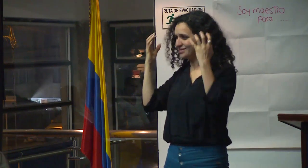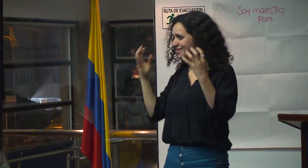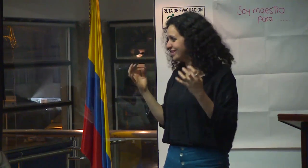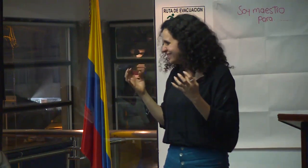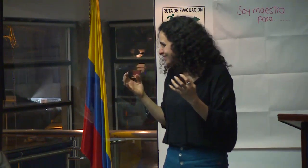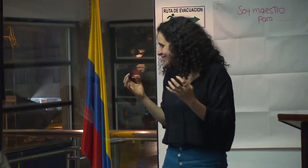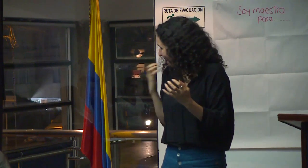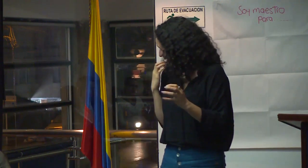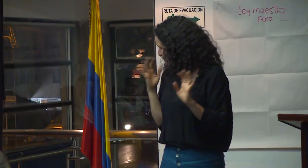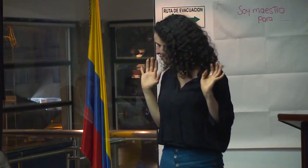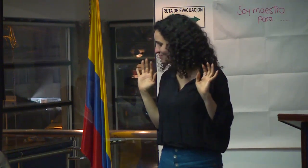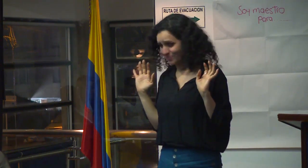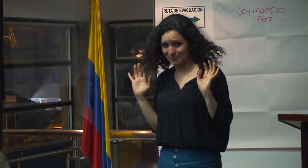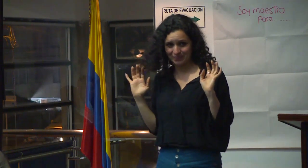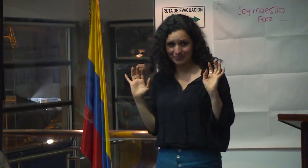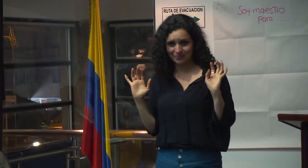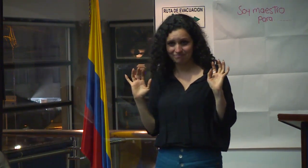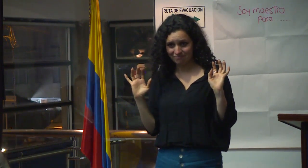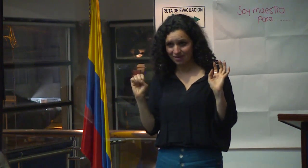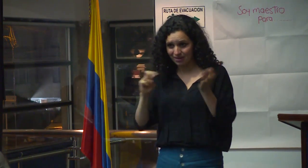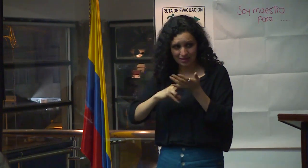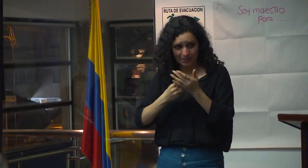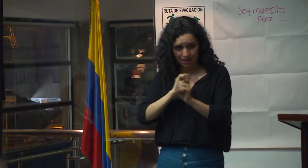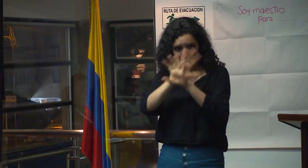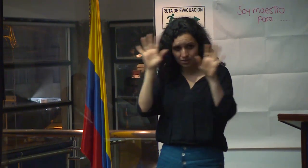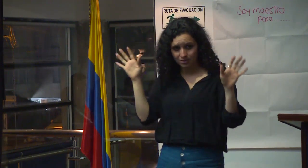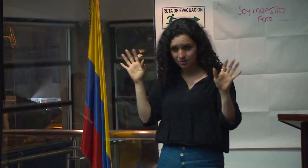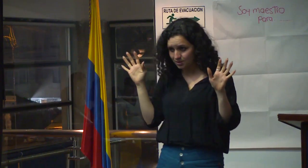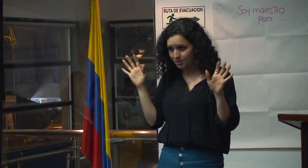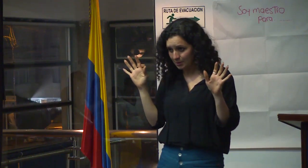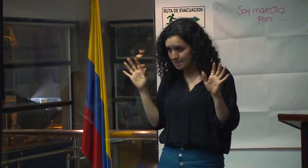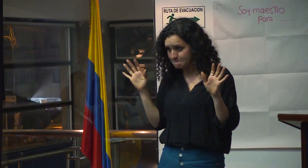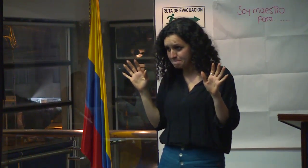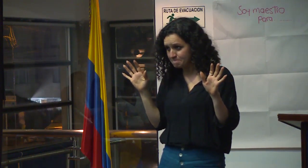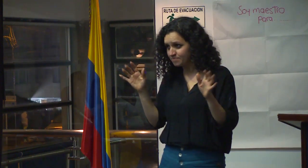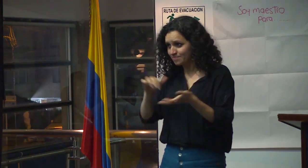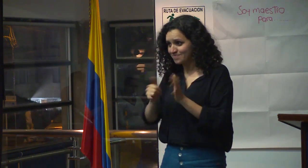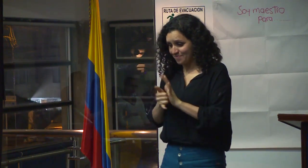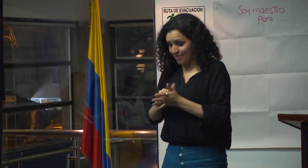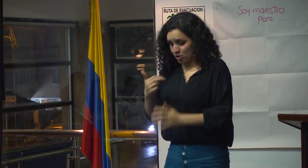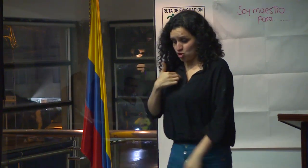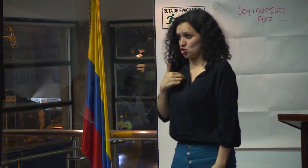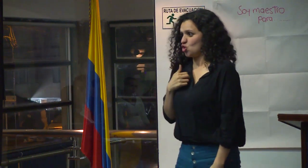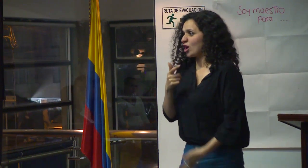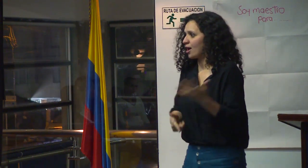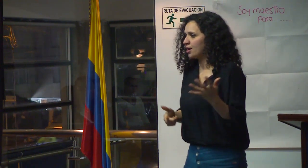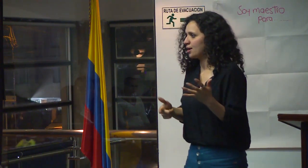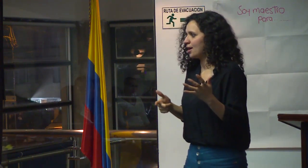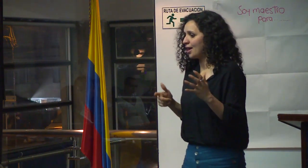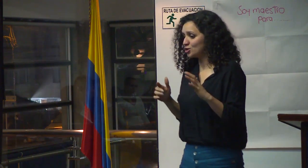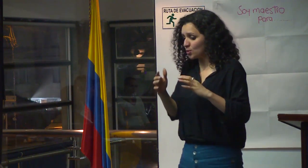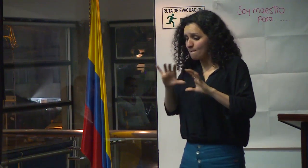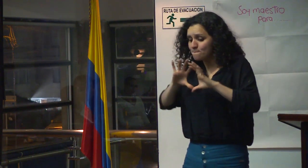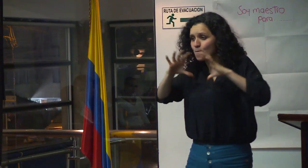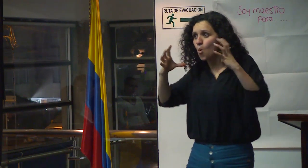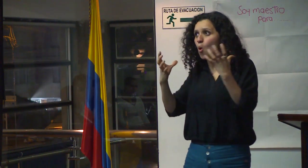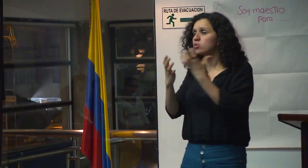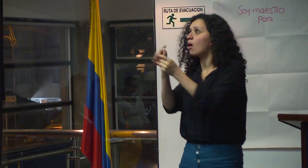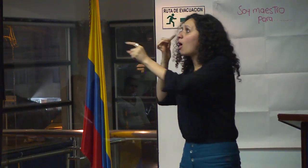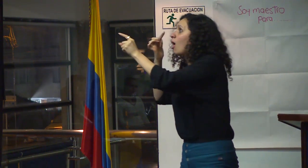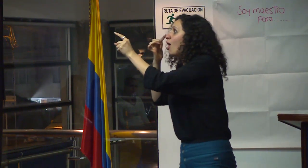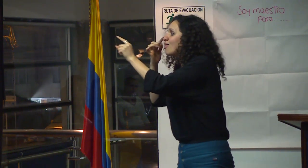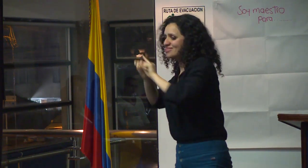Ese ejemplo puntual. Desde allí, yo tengo que entender que yo estoy en una mirada de exploración del mundo distinta,